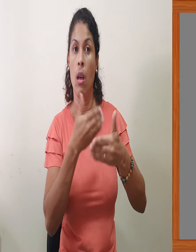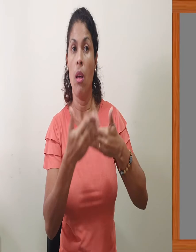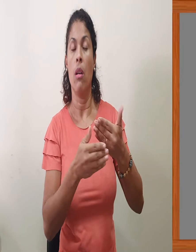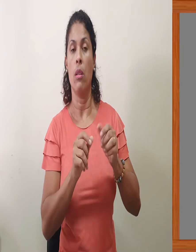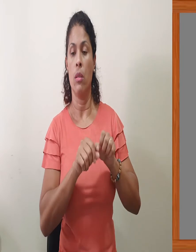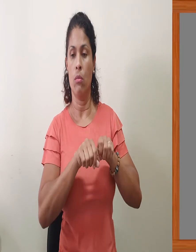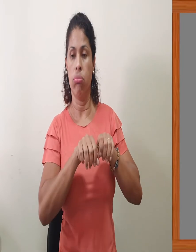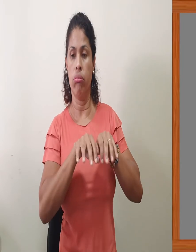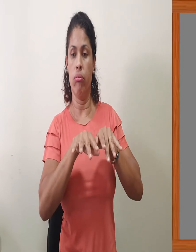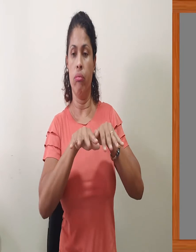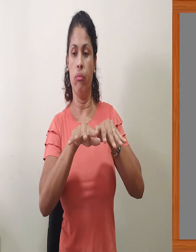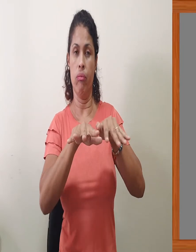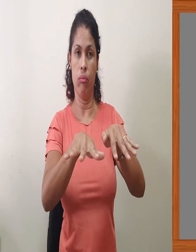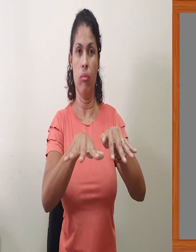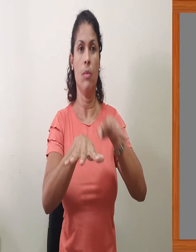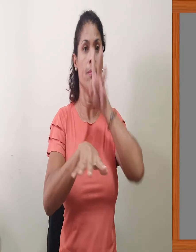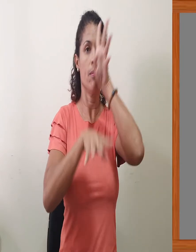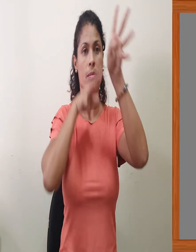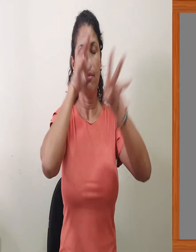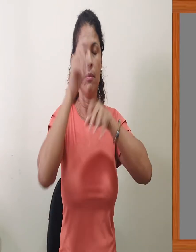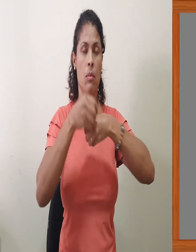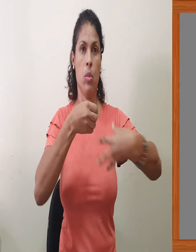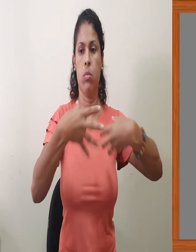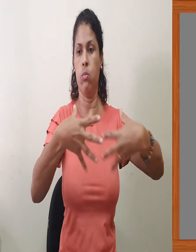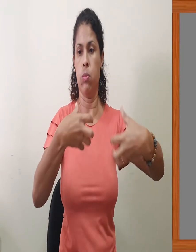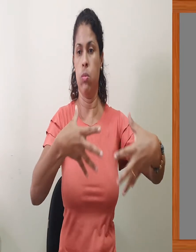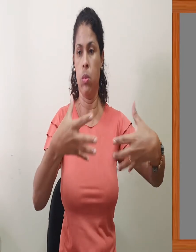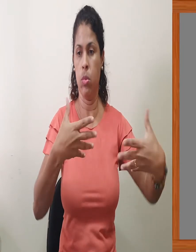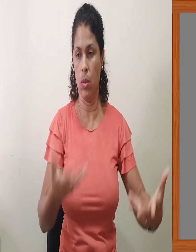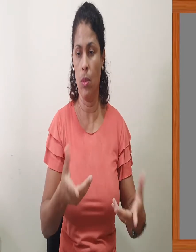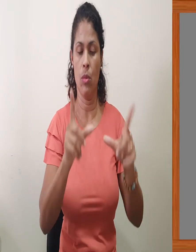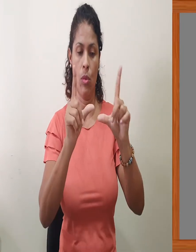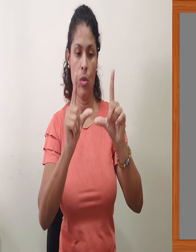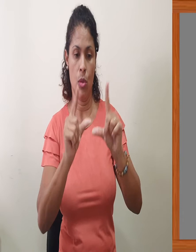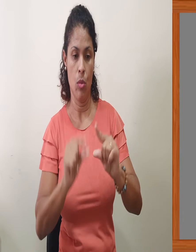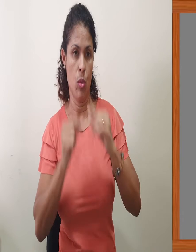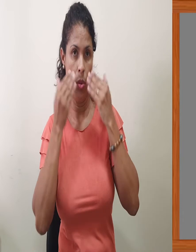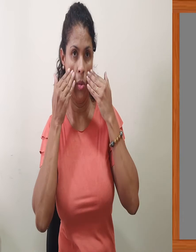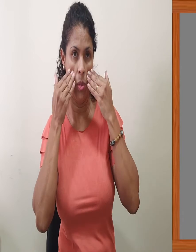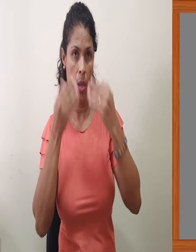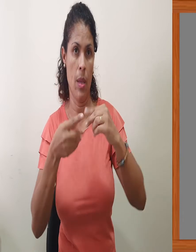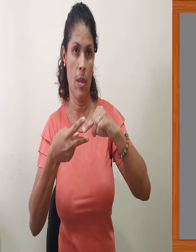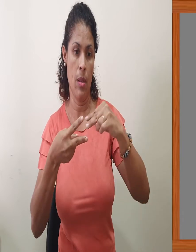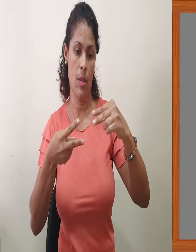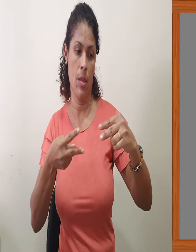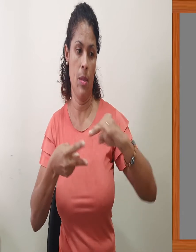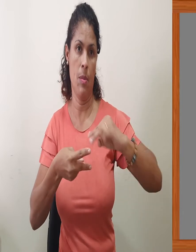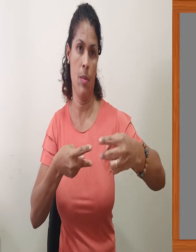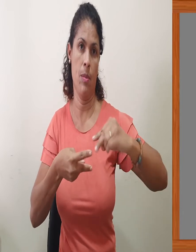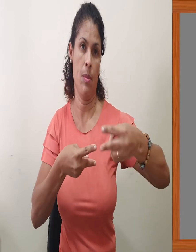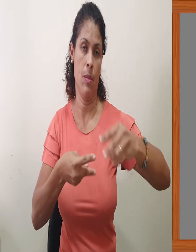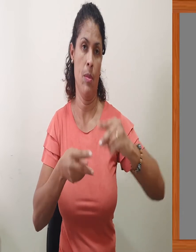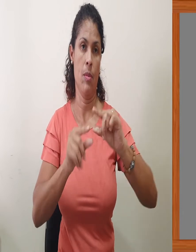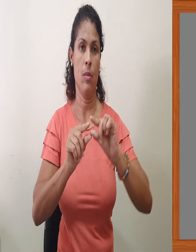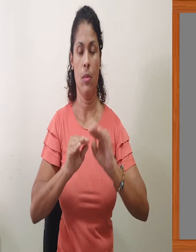também é potencializada pelos próprios oncogenes. Os oncogenes causam